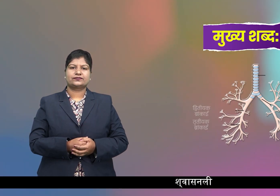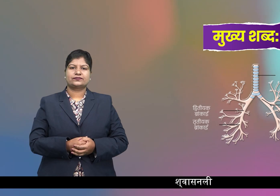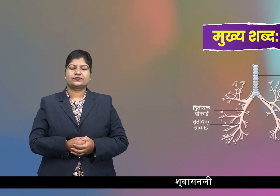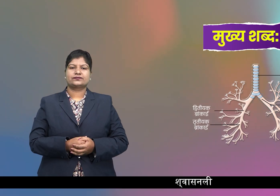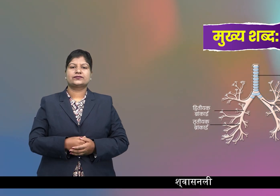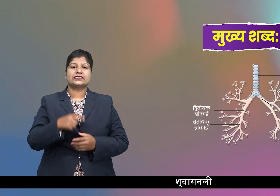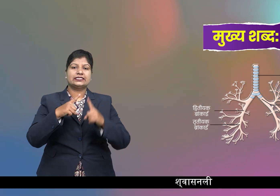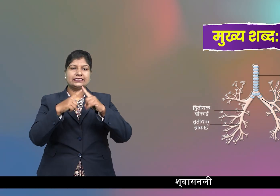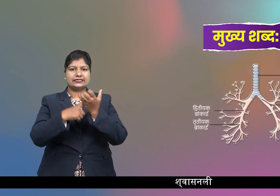श्वासनली,